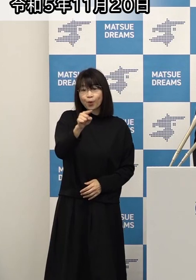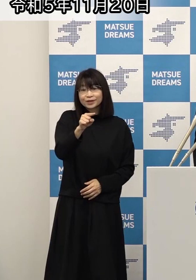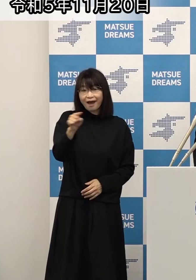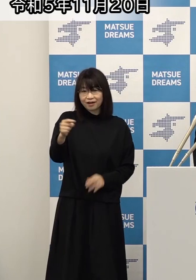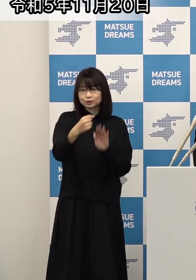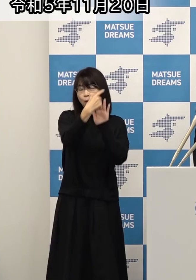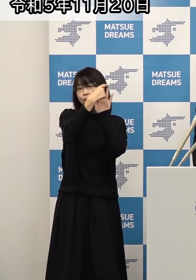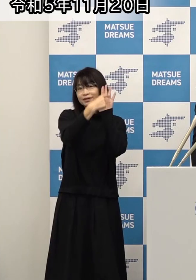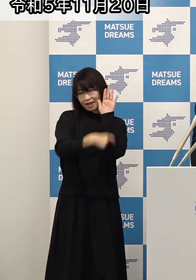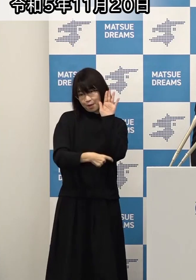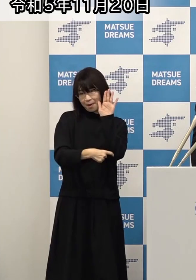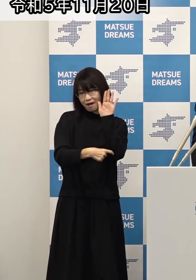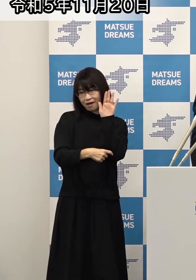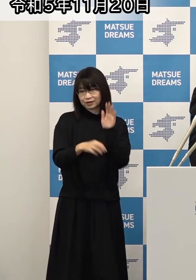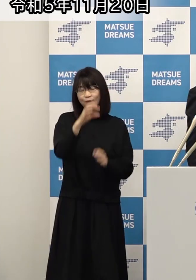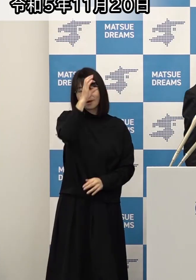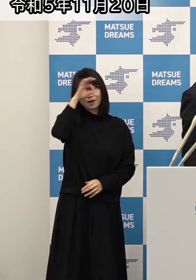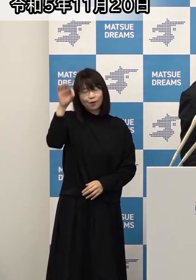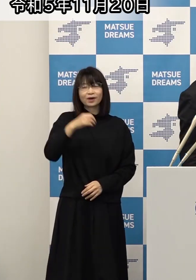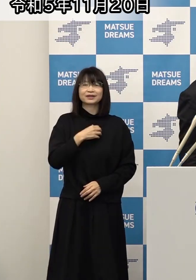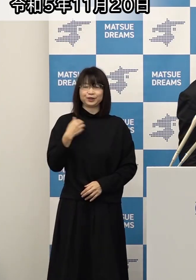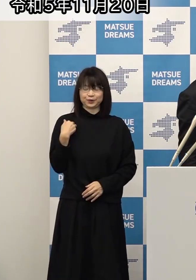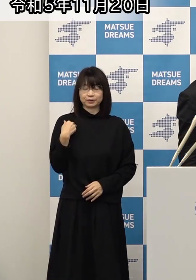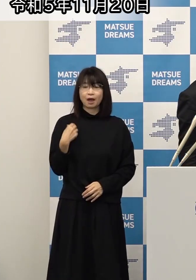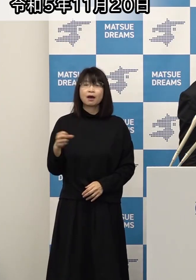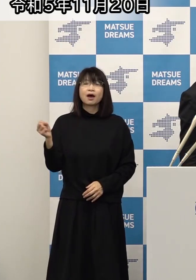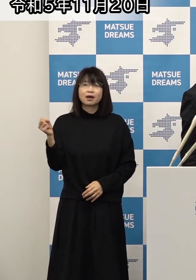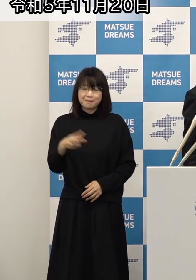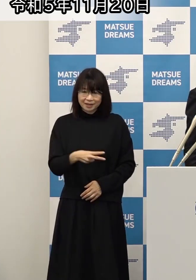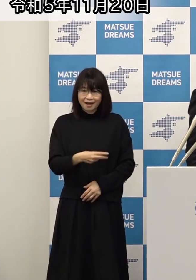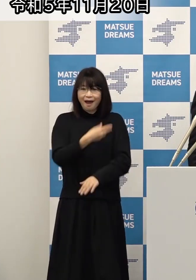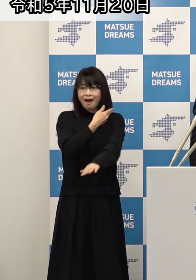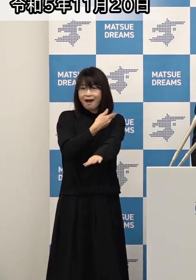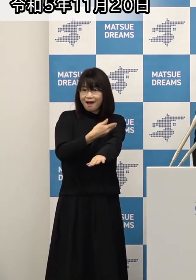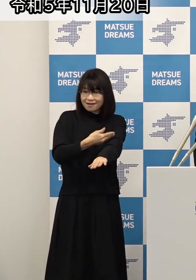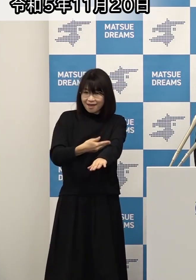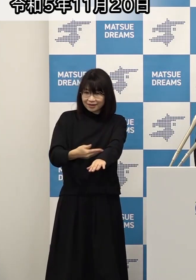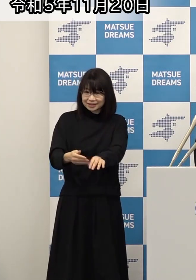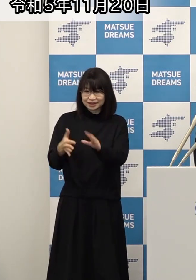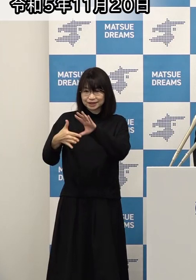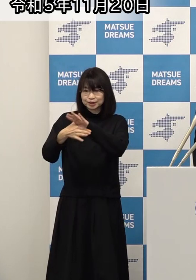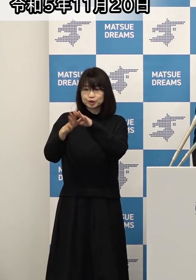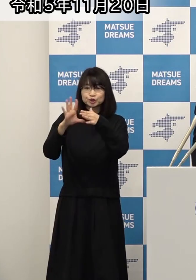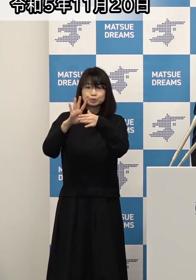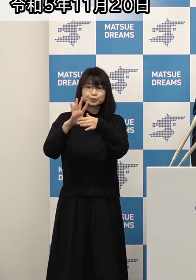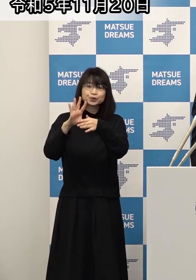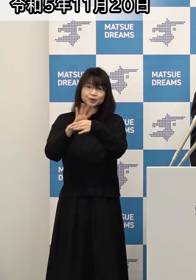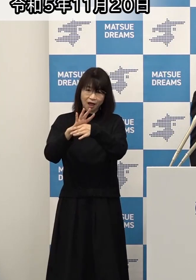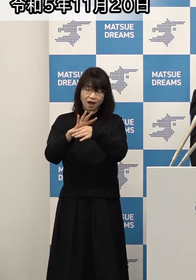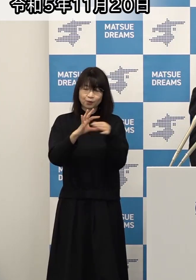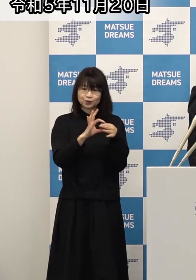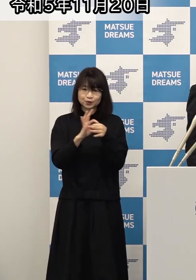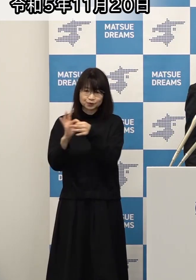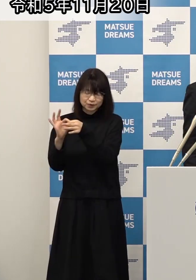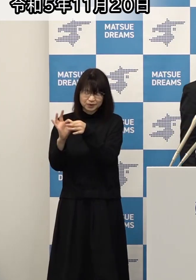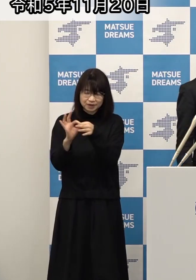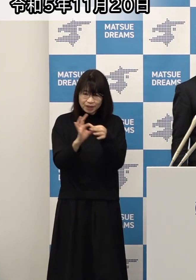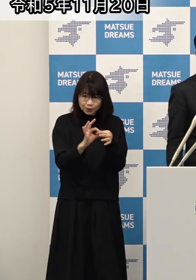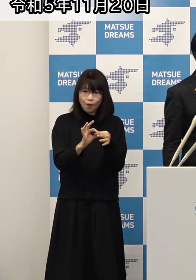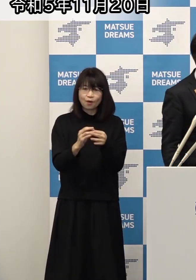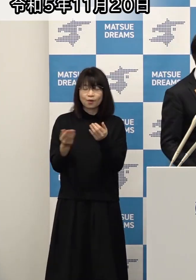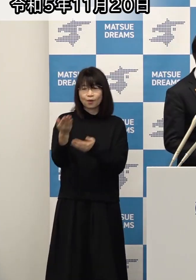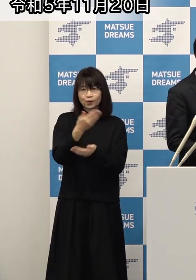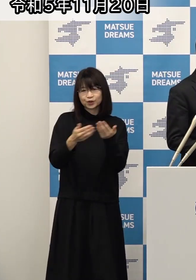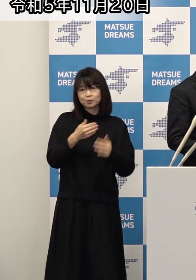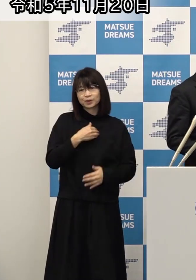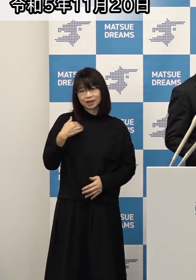光交流ができるのではないかと、そして歴史文化遺産を通じた文化交流というのもできるのではないかといった具体的な話